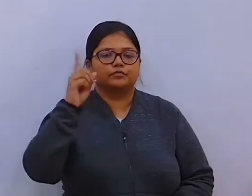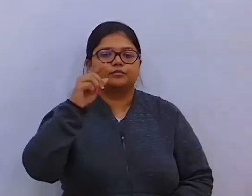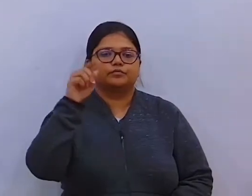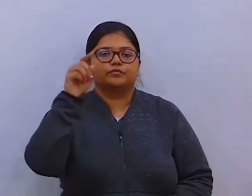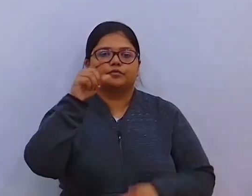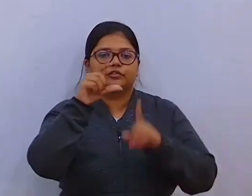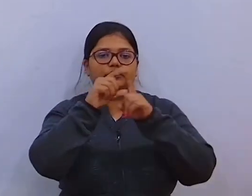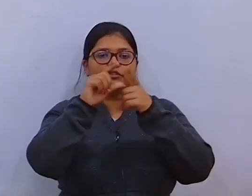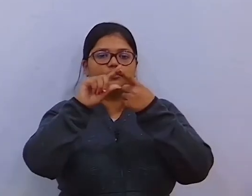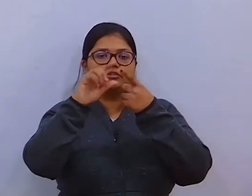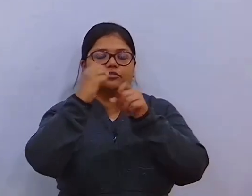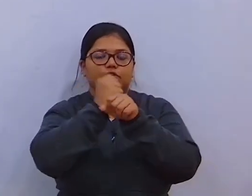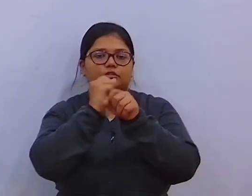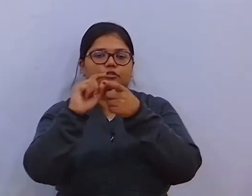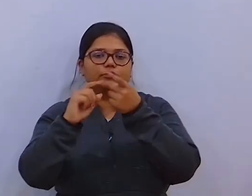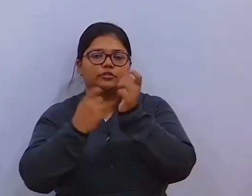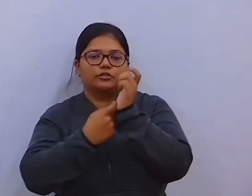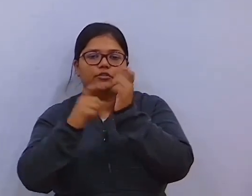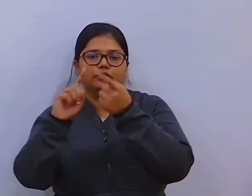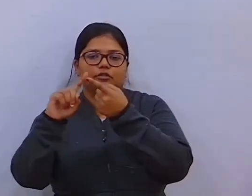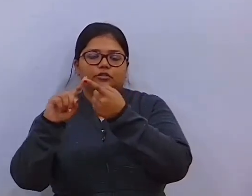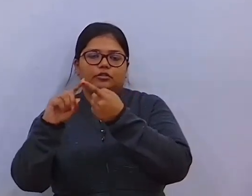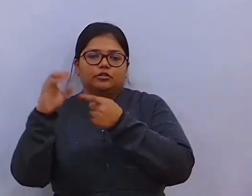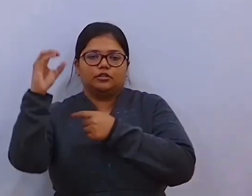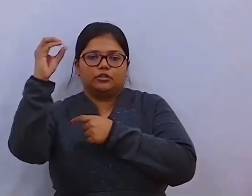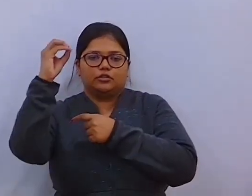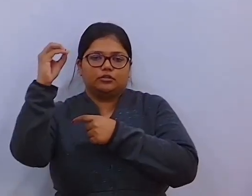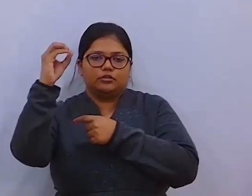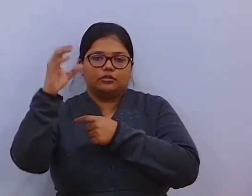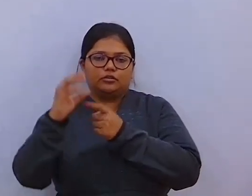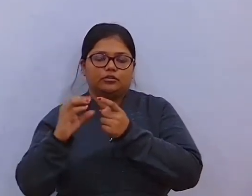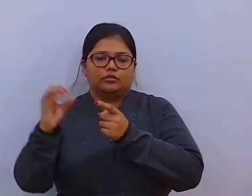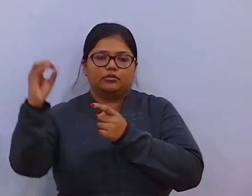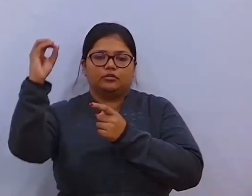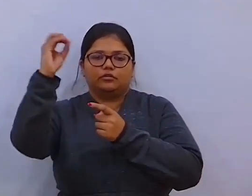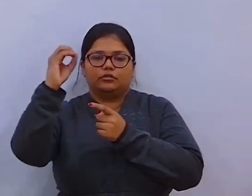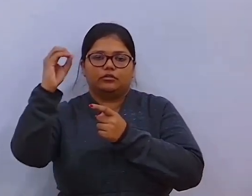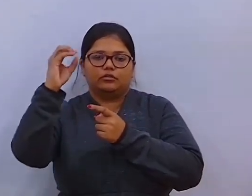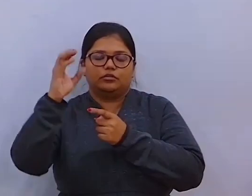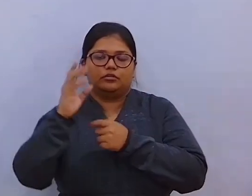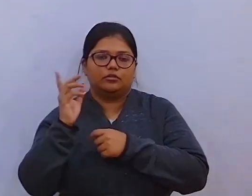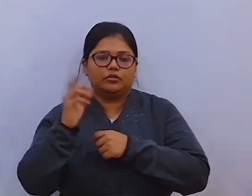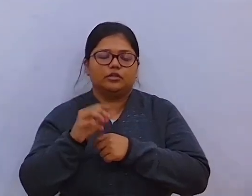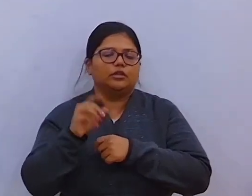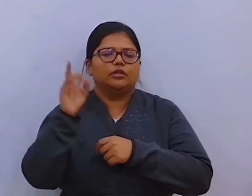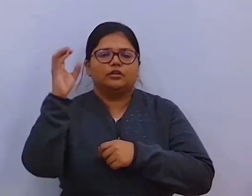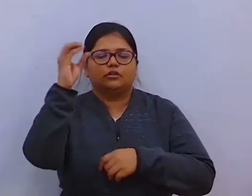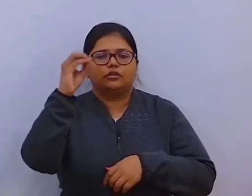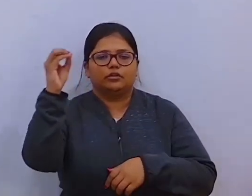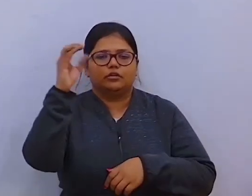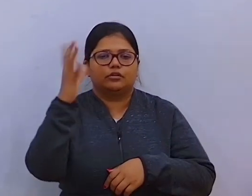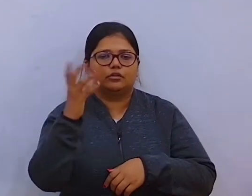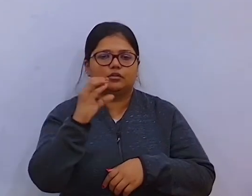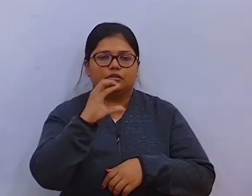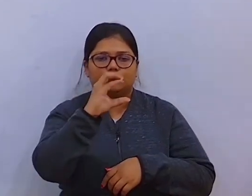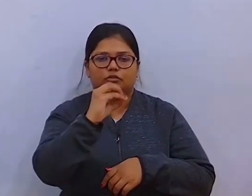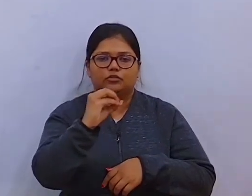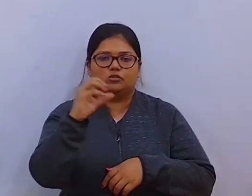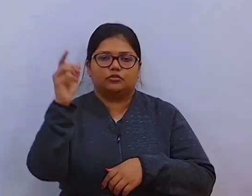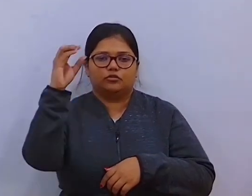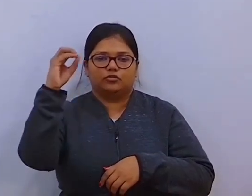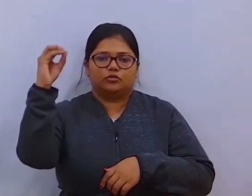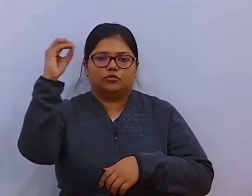है, समझ में आया ये। उसके बाद जस्ट उसके नीचे आते हैं, फिर रहता है उत्तरी